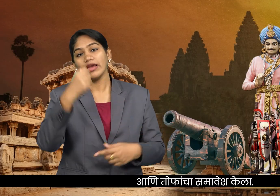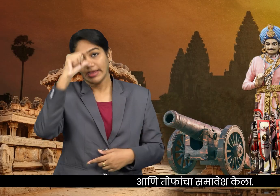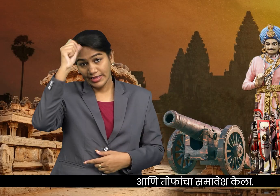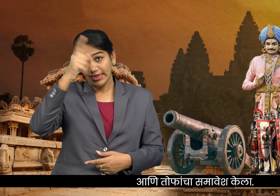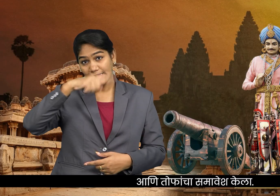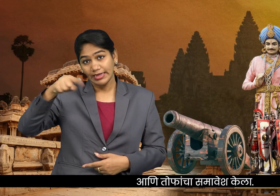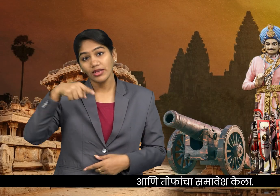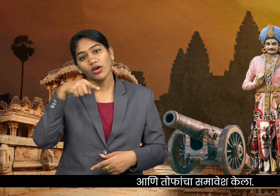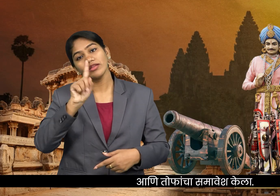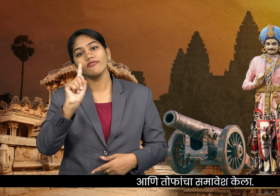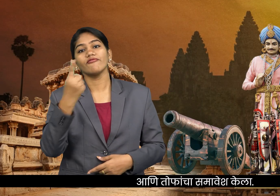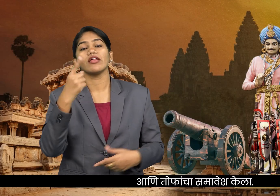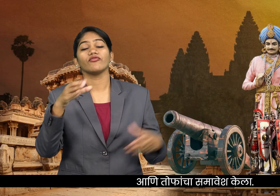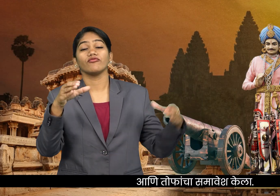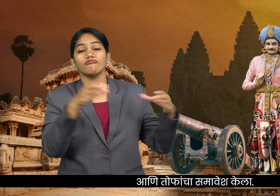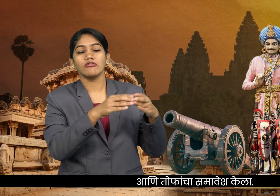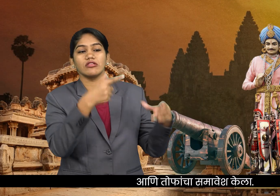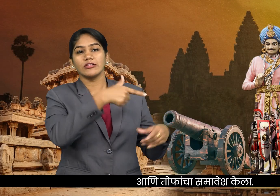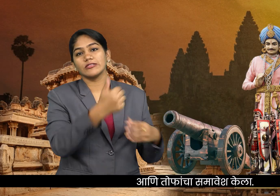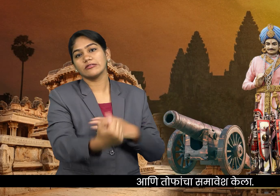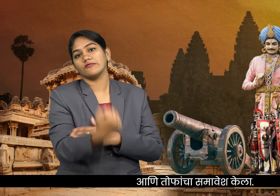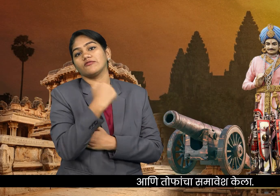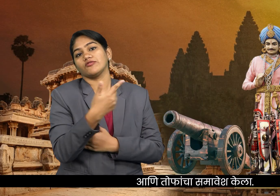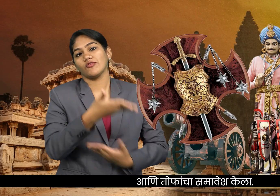तोफांचा समावेश केला.